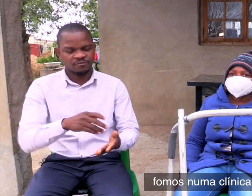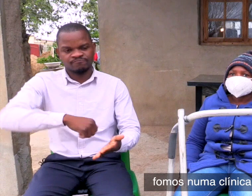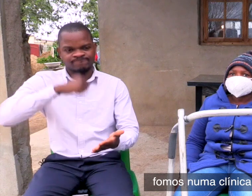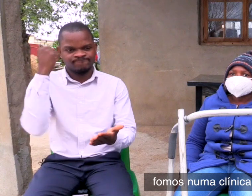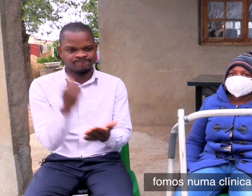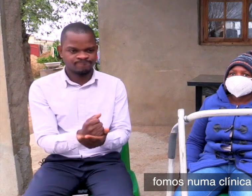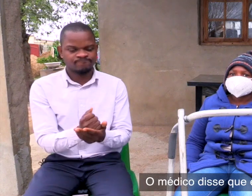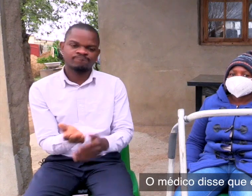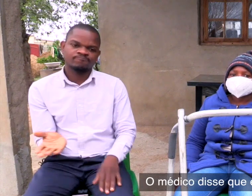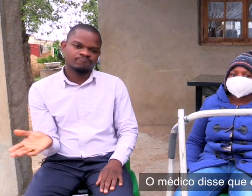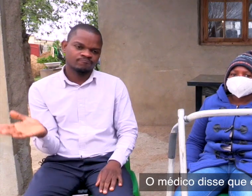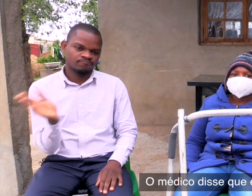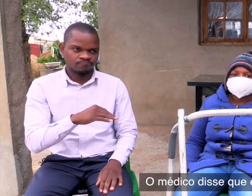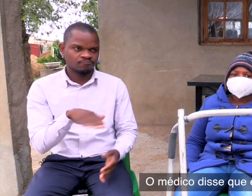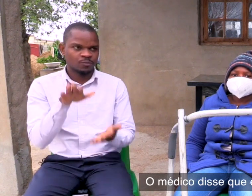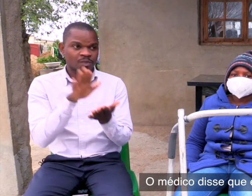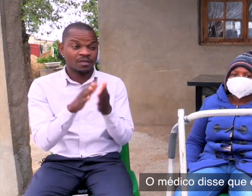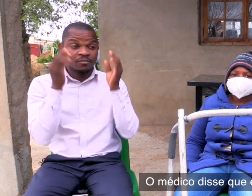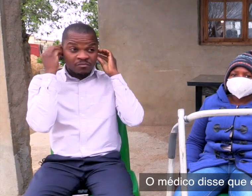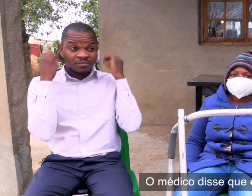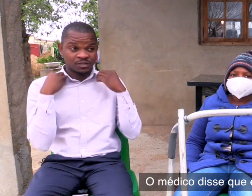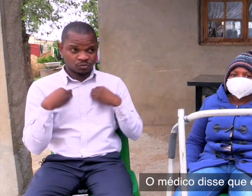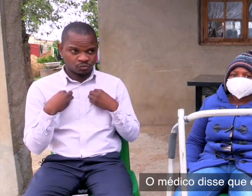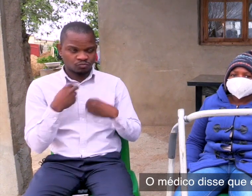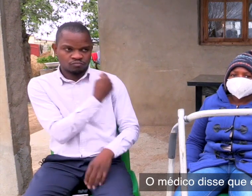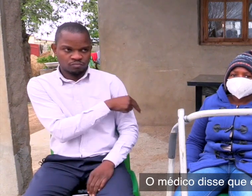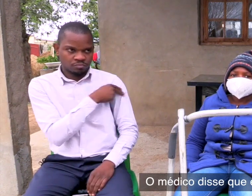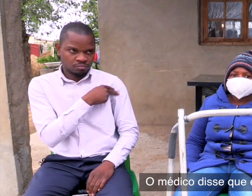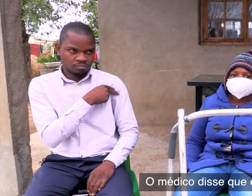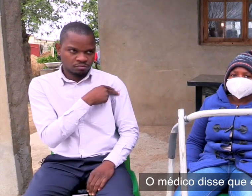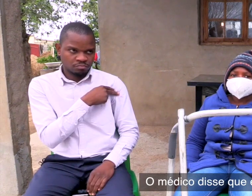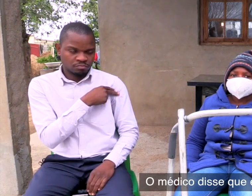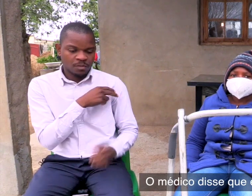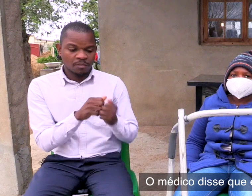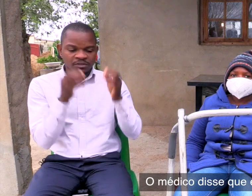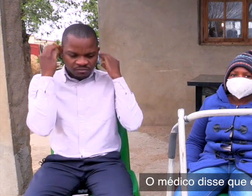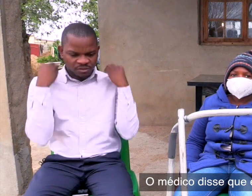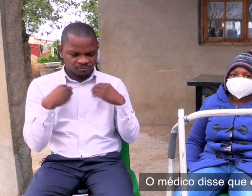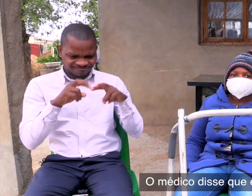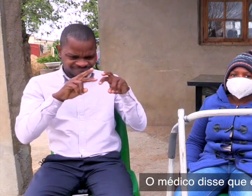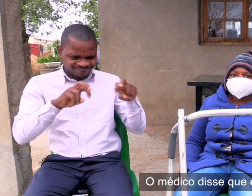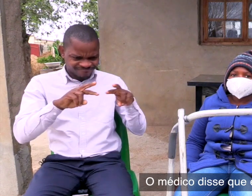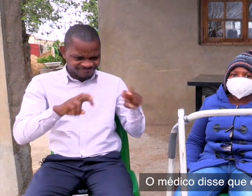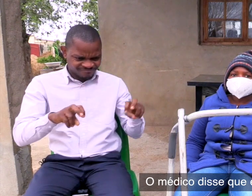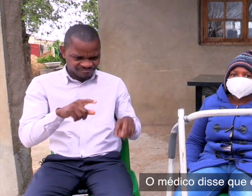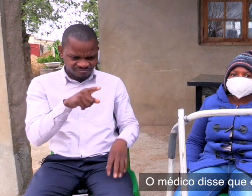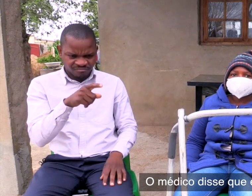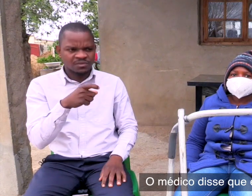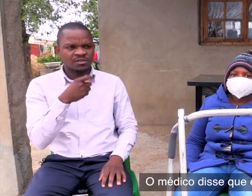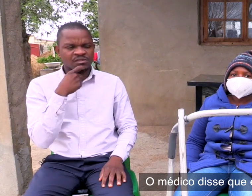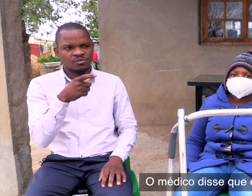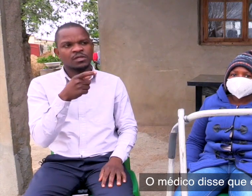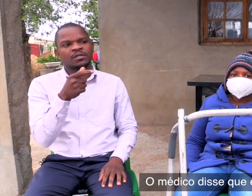de chinês. O médico disse que era um temor